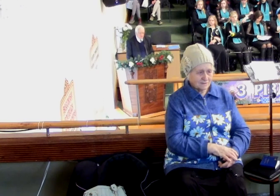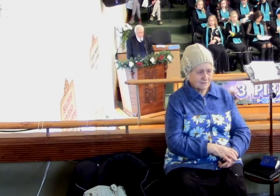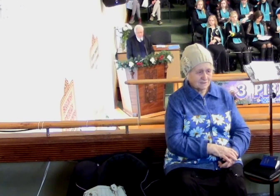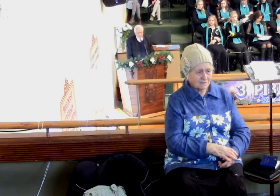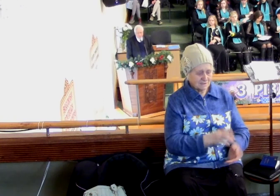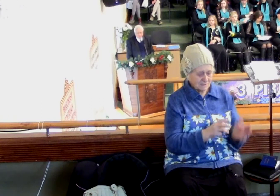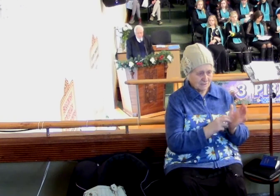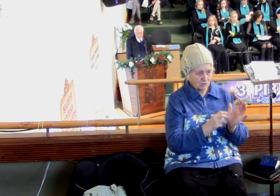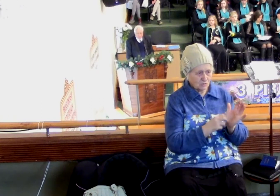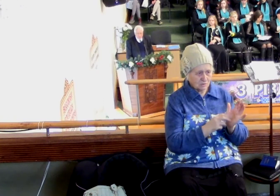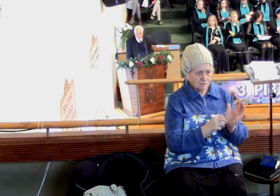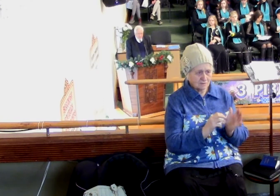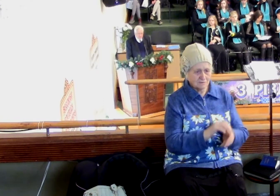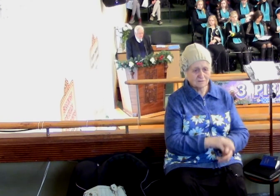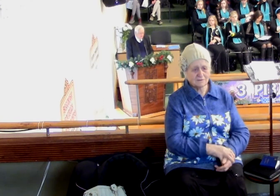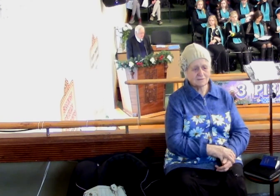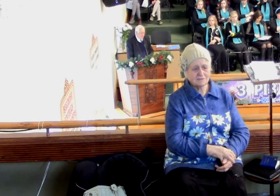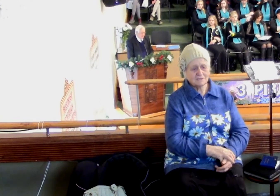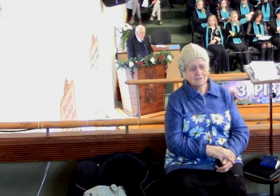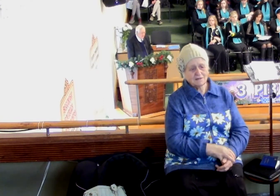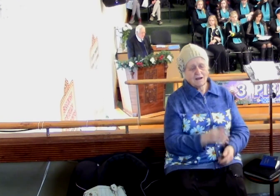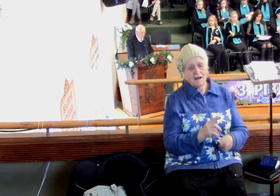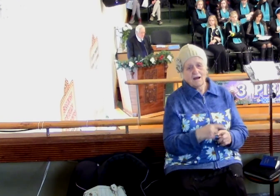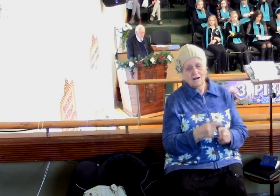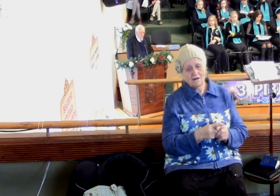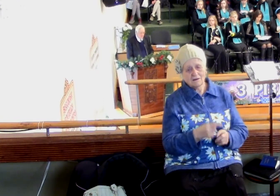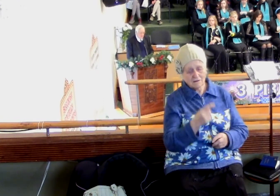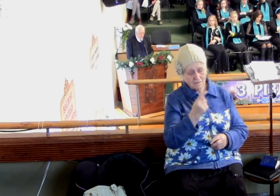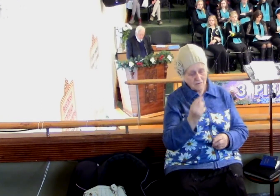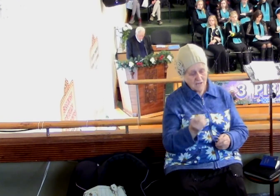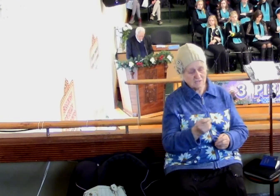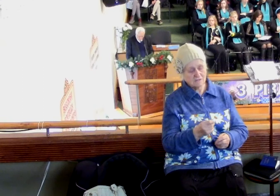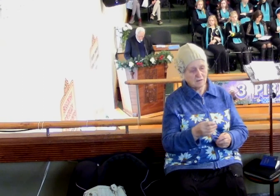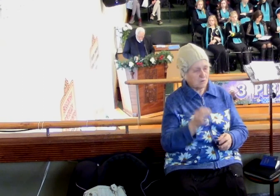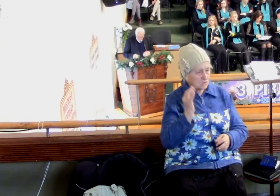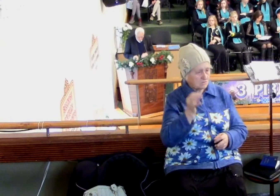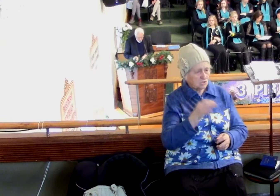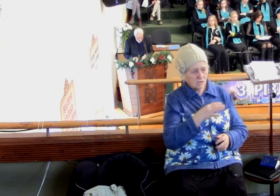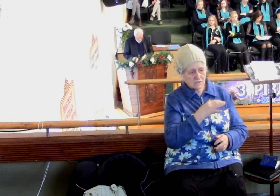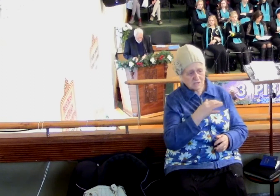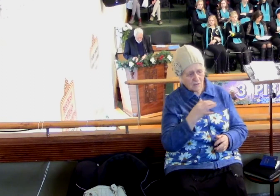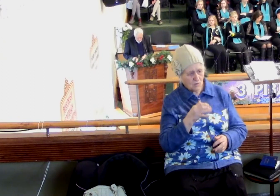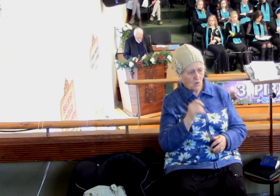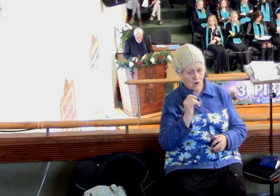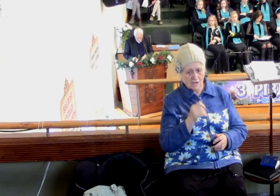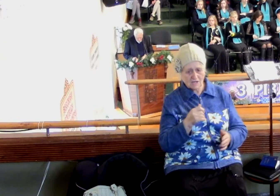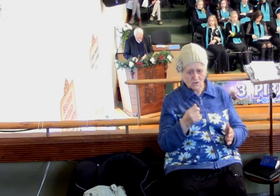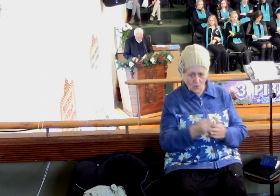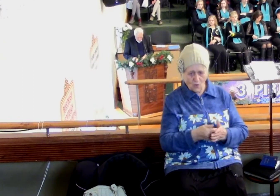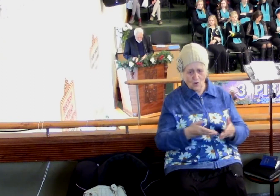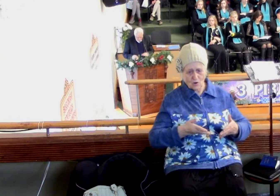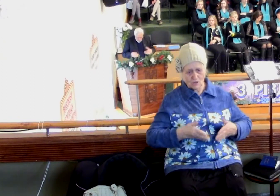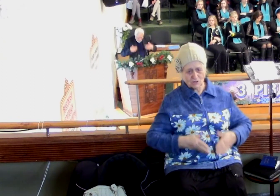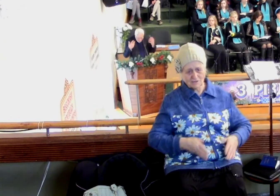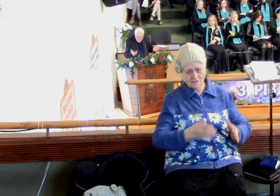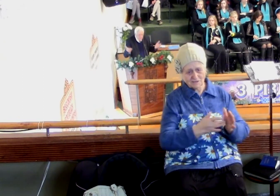за много веков до рождения Иисуса Христа. А потом Он пришел,